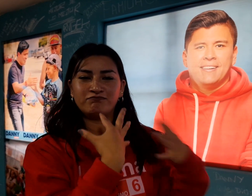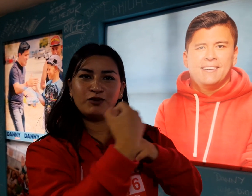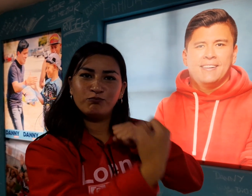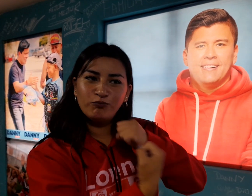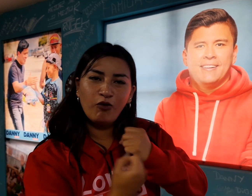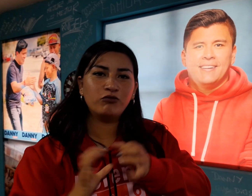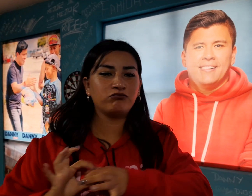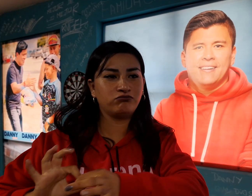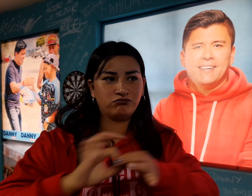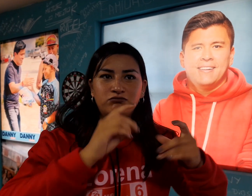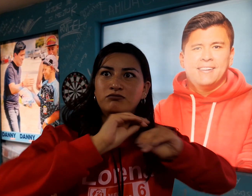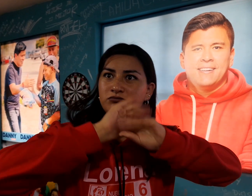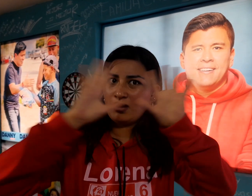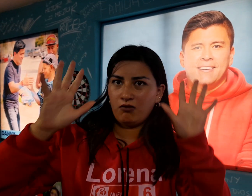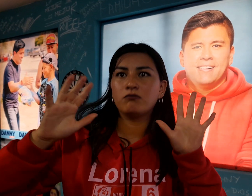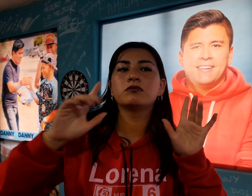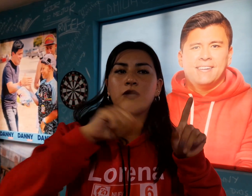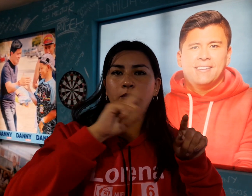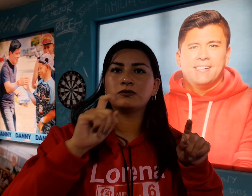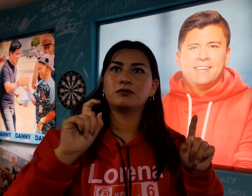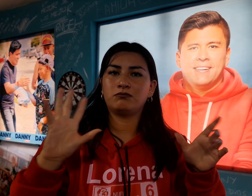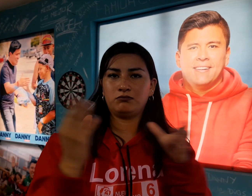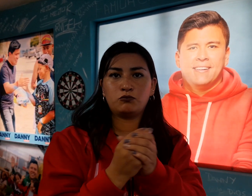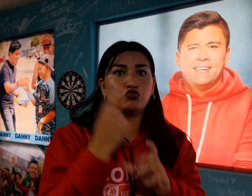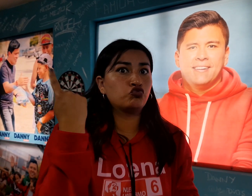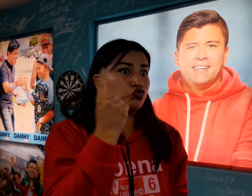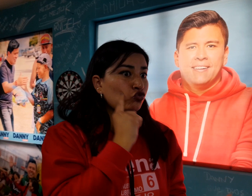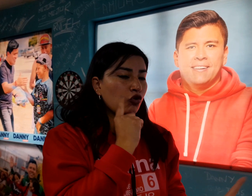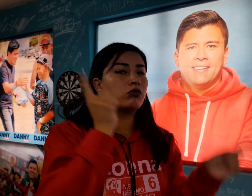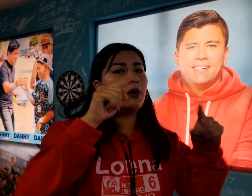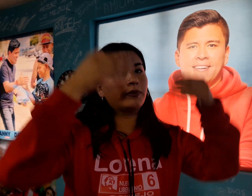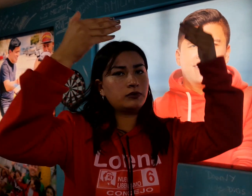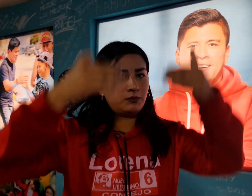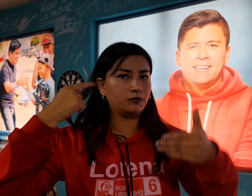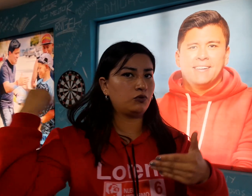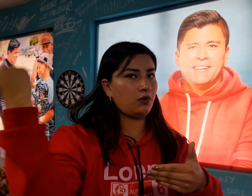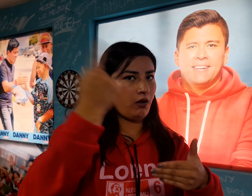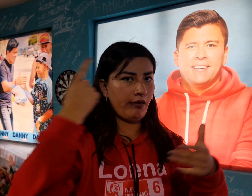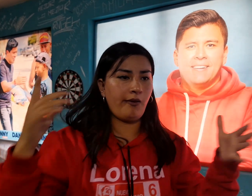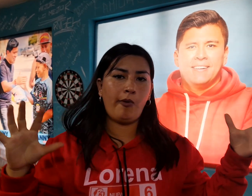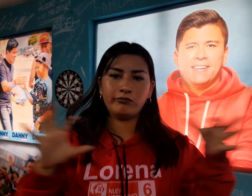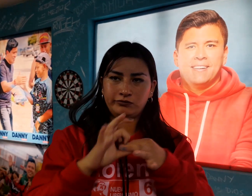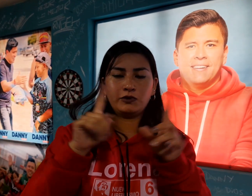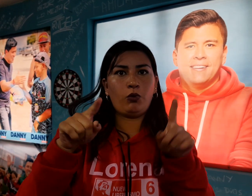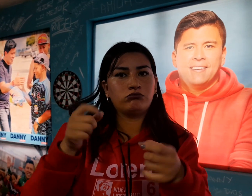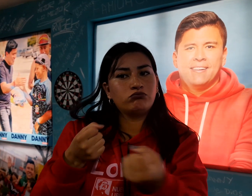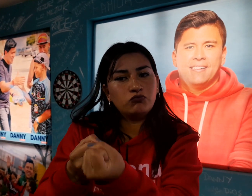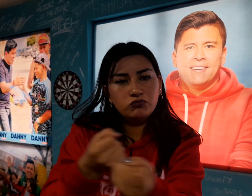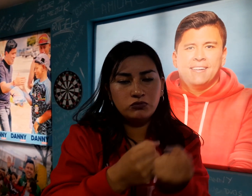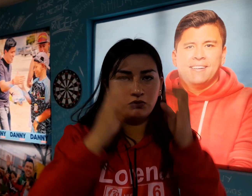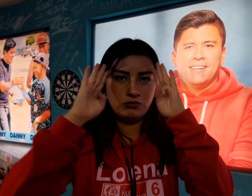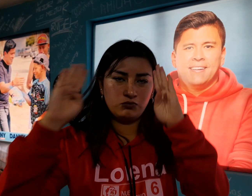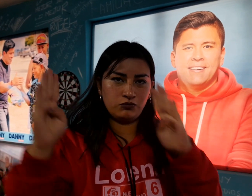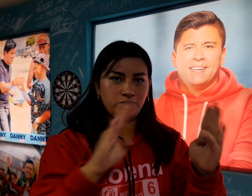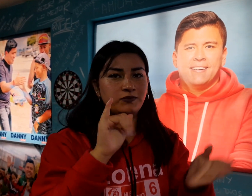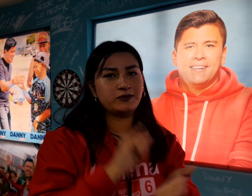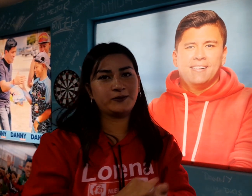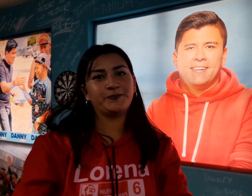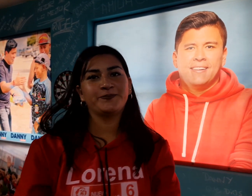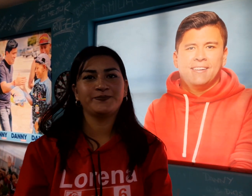de los compañeros oyentes que están allí, nos dan como esa energía, esa vitalidad para apoyarnos y que se pueda hacer